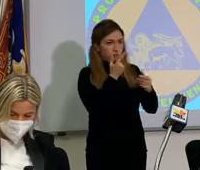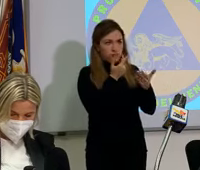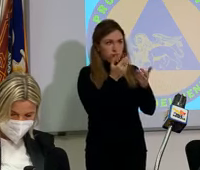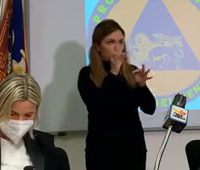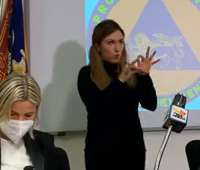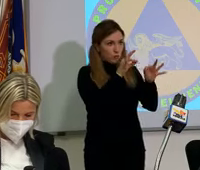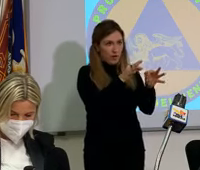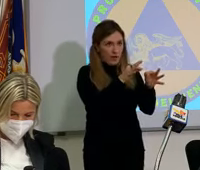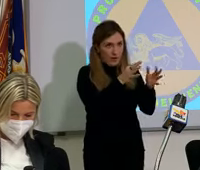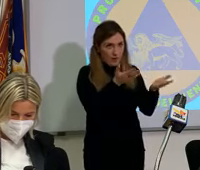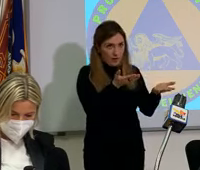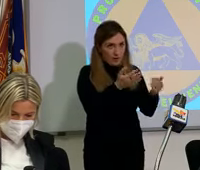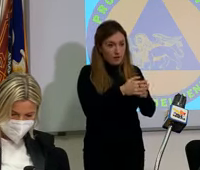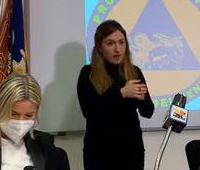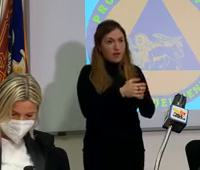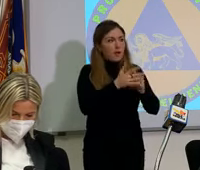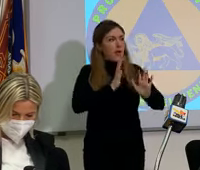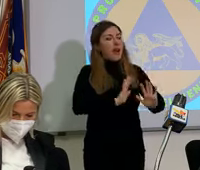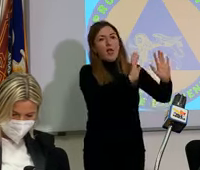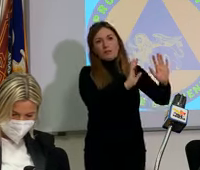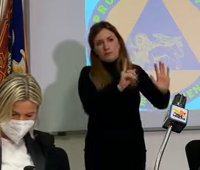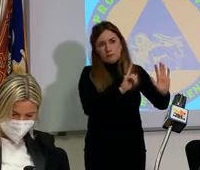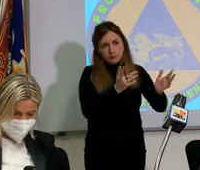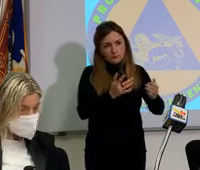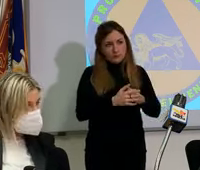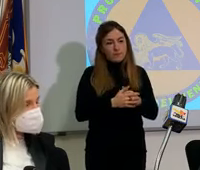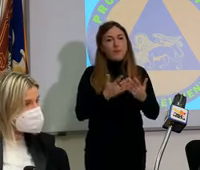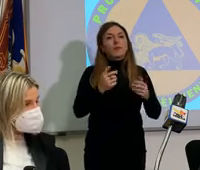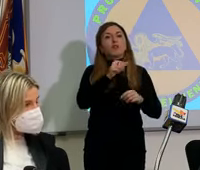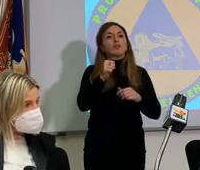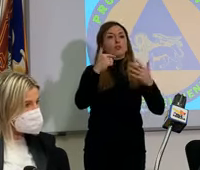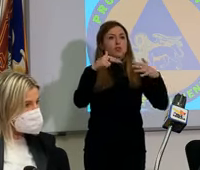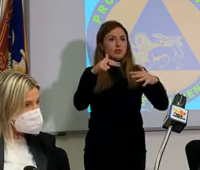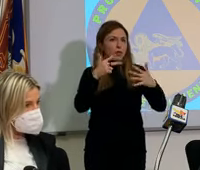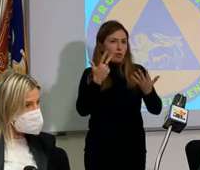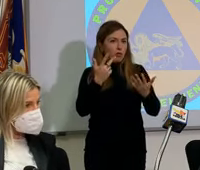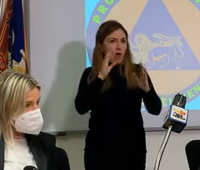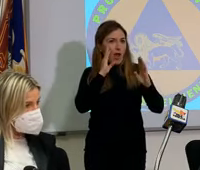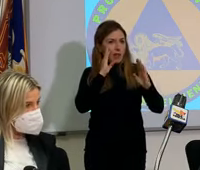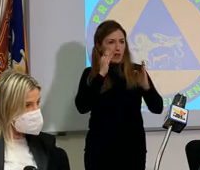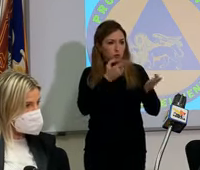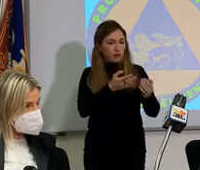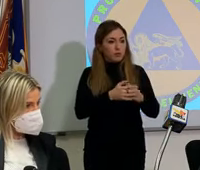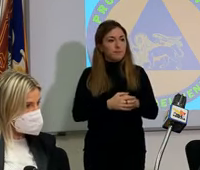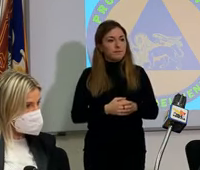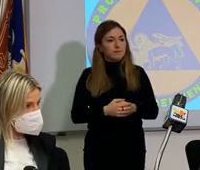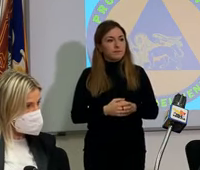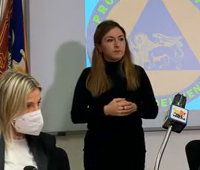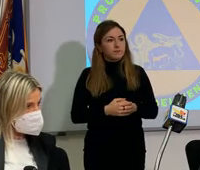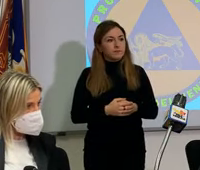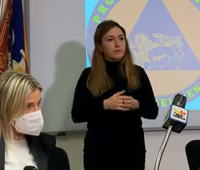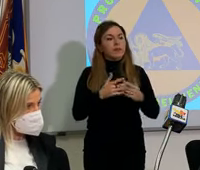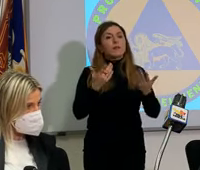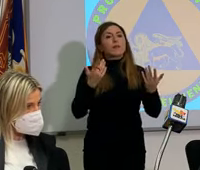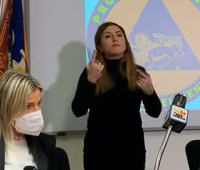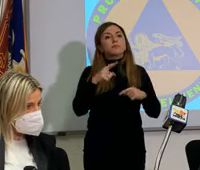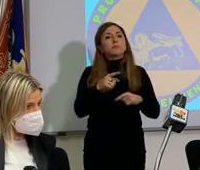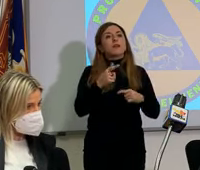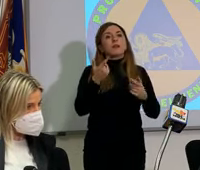quindi questa operazione di filtro che faccia 18 è possibile proprio perché c'è un forte coinvolgimento non immaginare